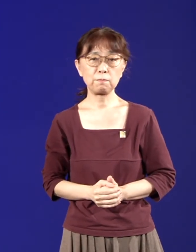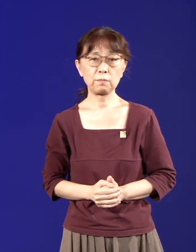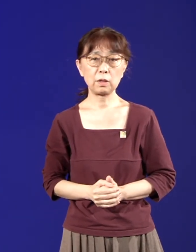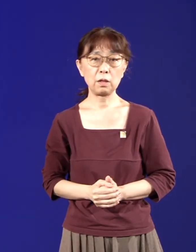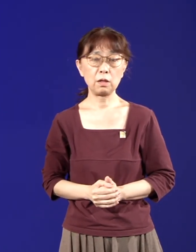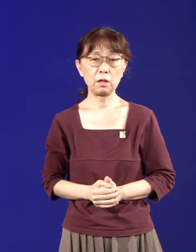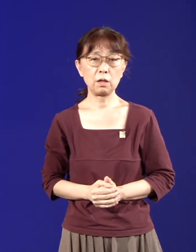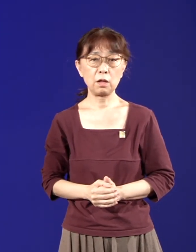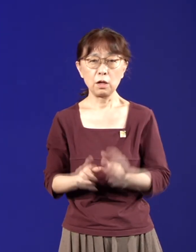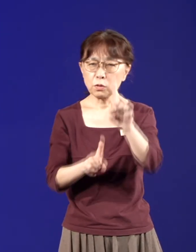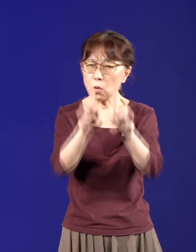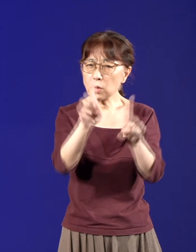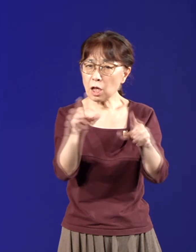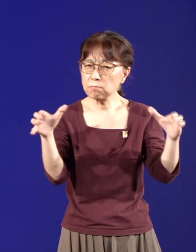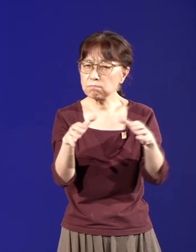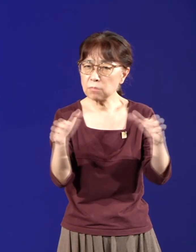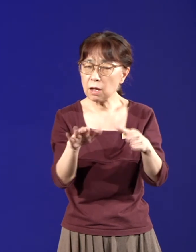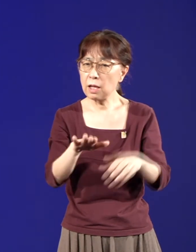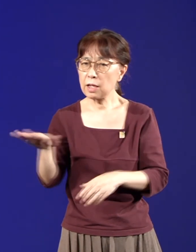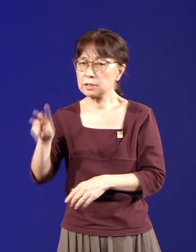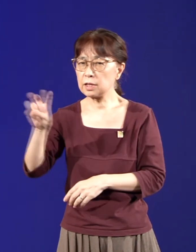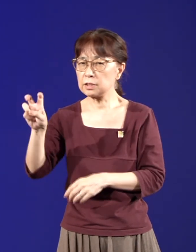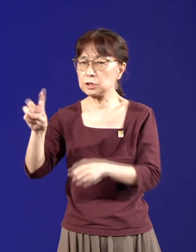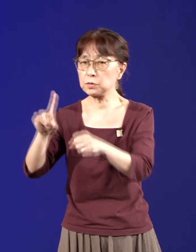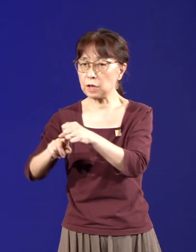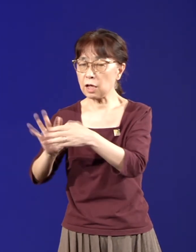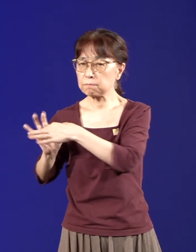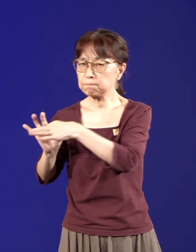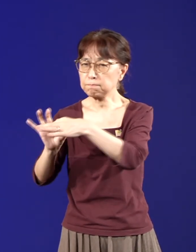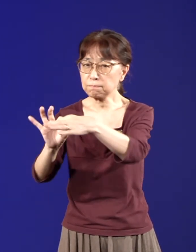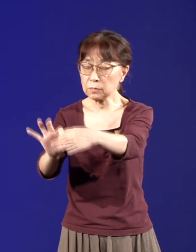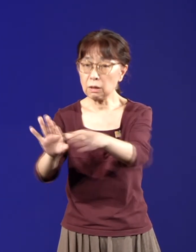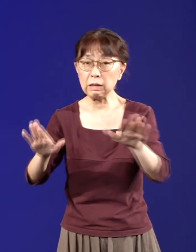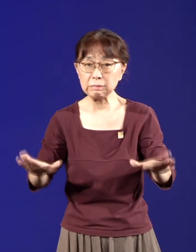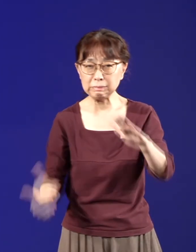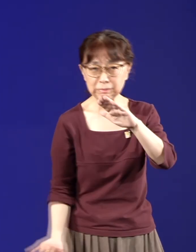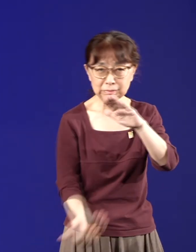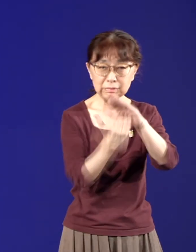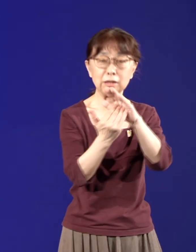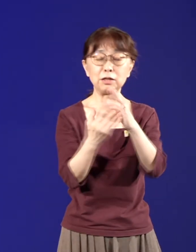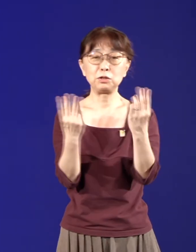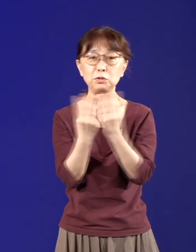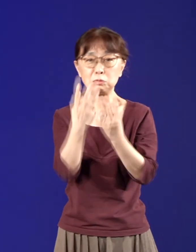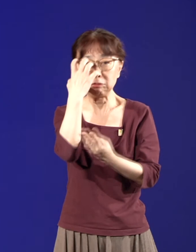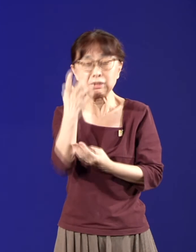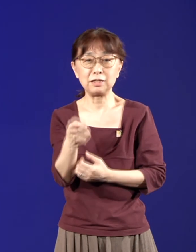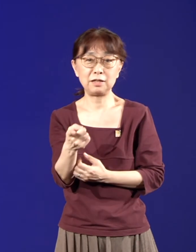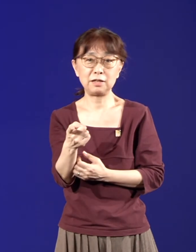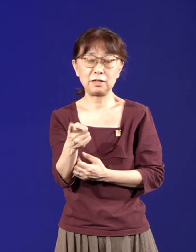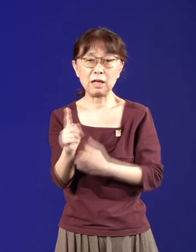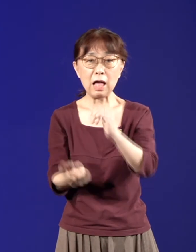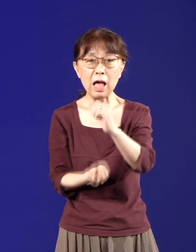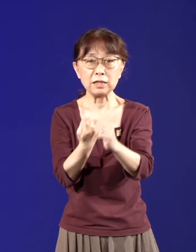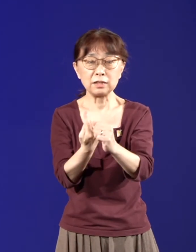統計を取り始めました平成20年以降の最多の数字でありますけれども、その発生場所